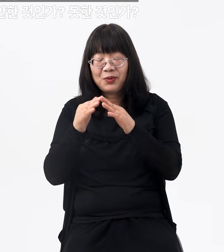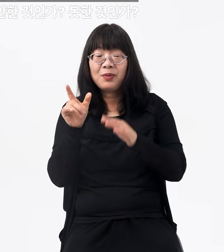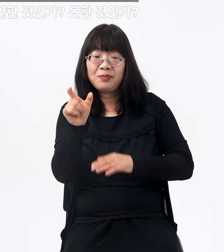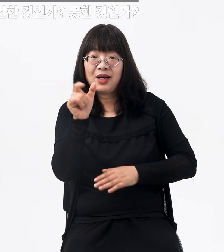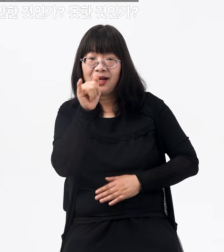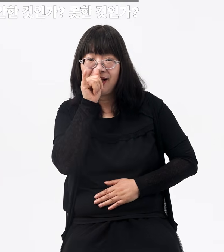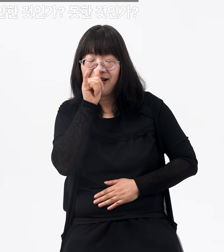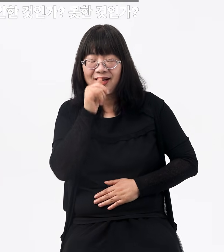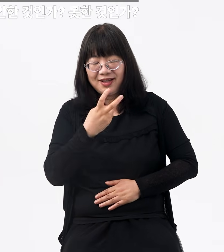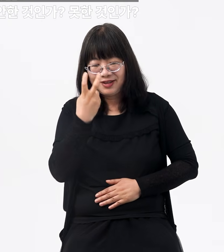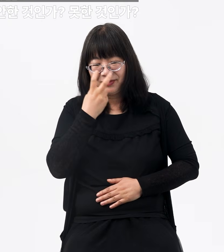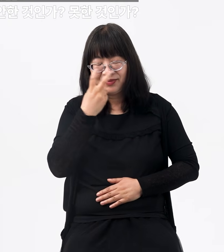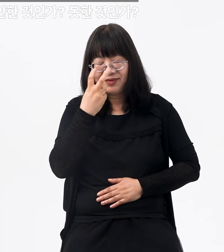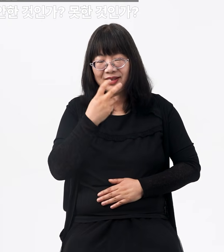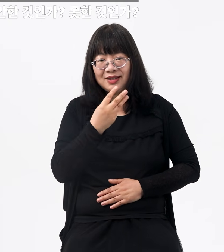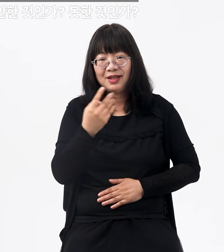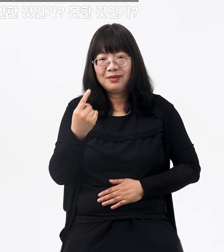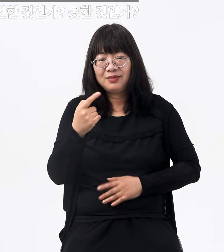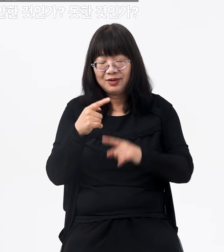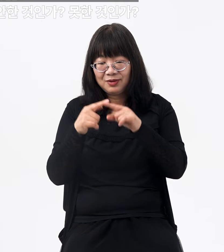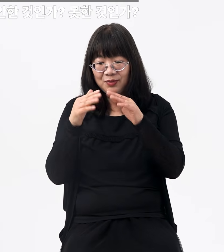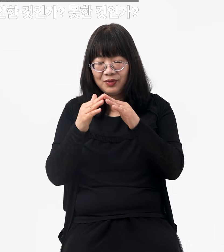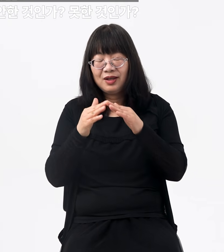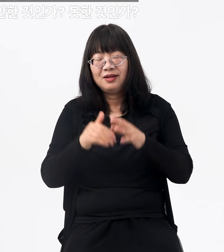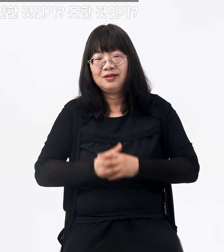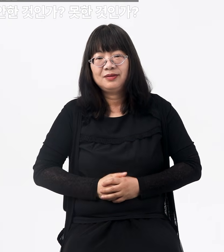감수 3일교회.